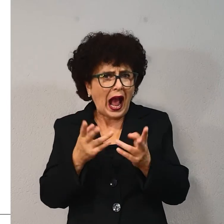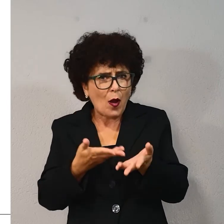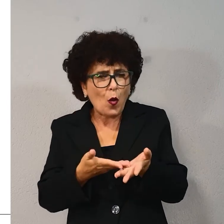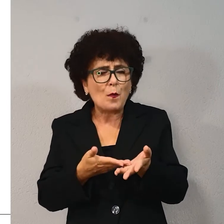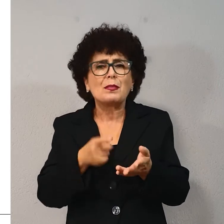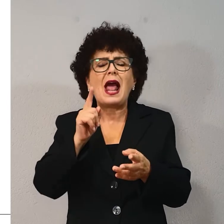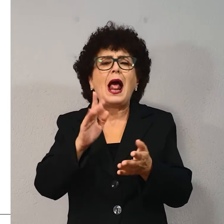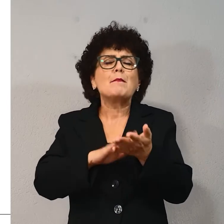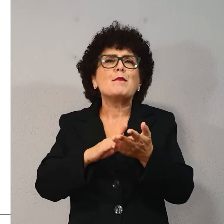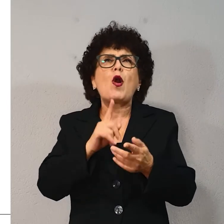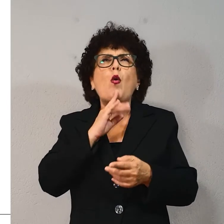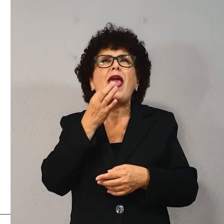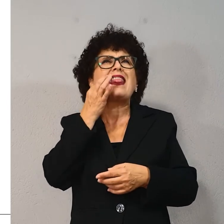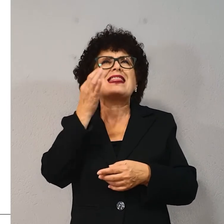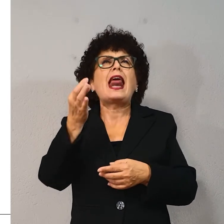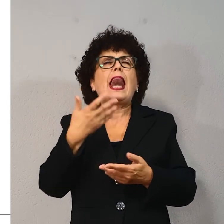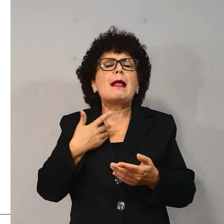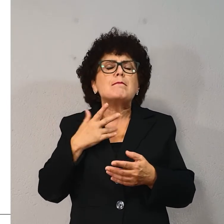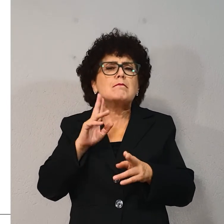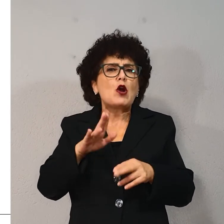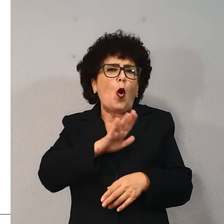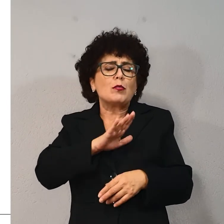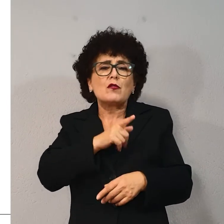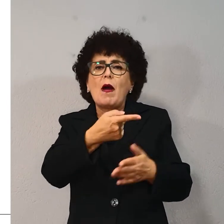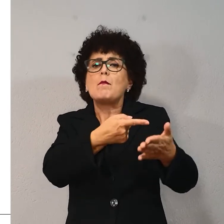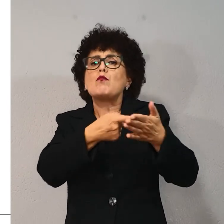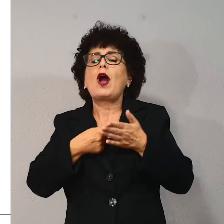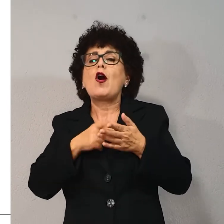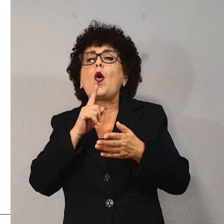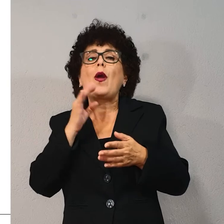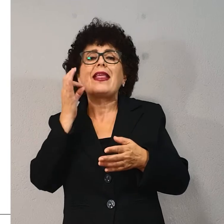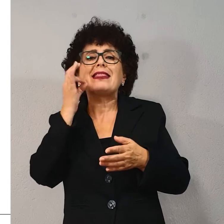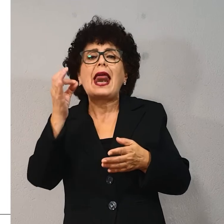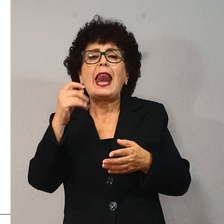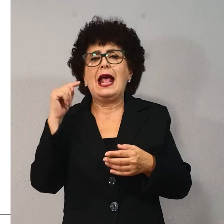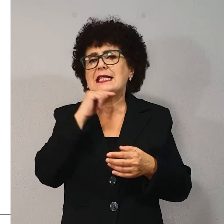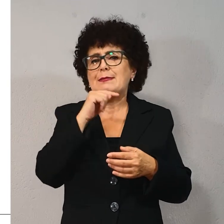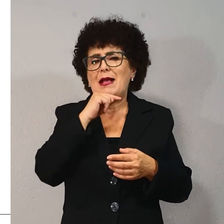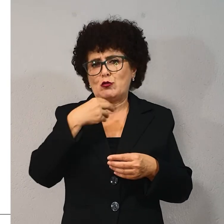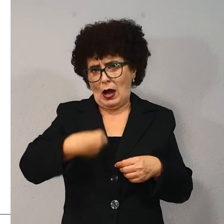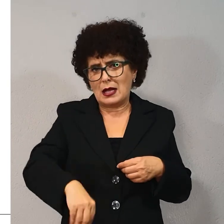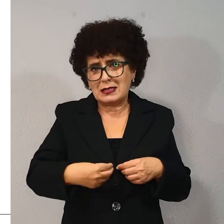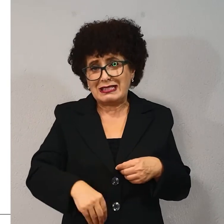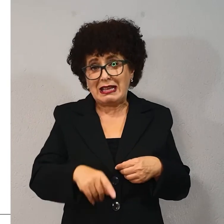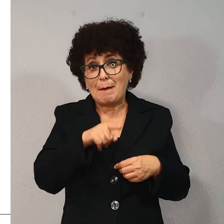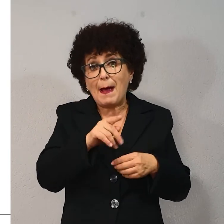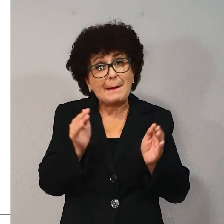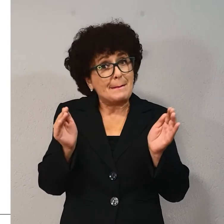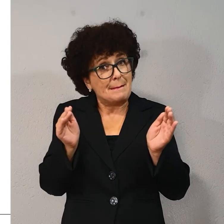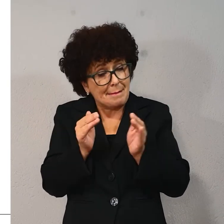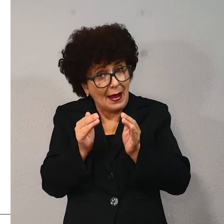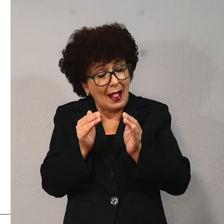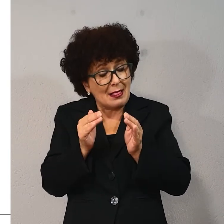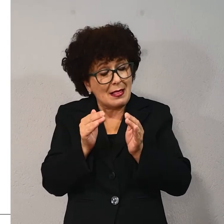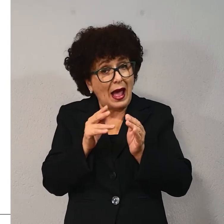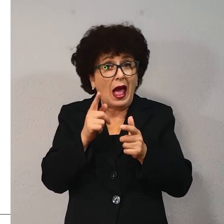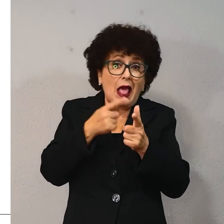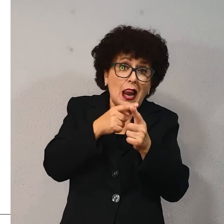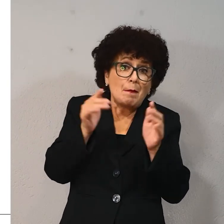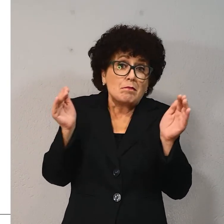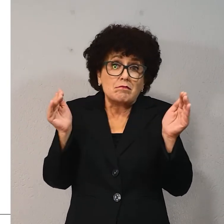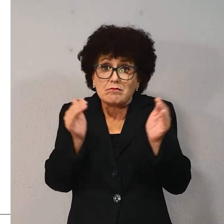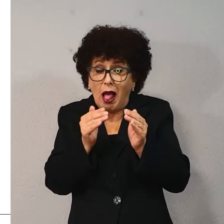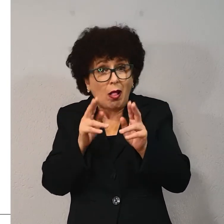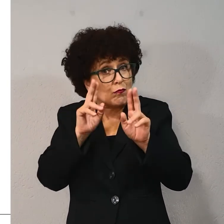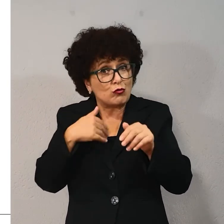Методот базиран на плодни денови е метод кој кажува во кои денови од менструалниот циклус постои мала или помала